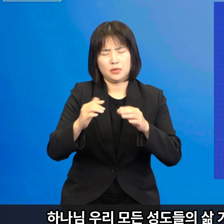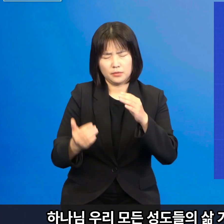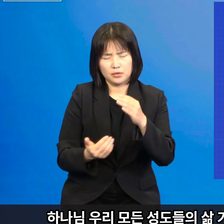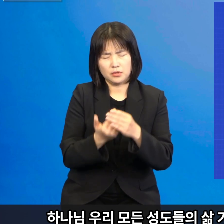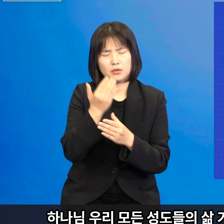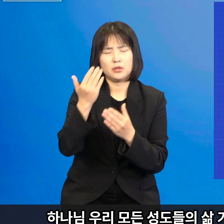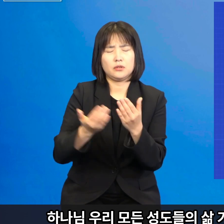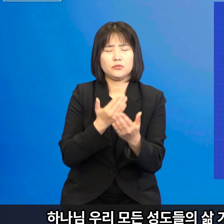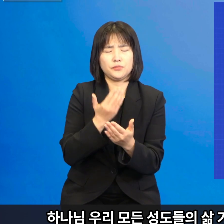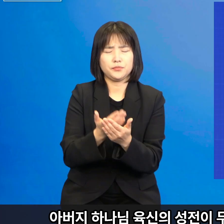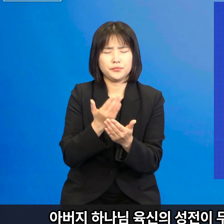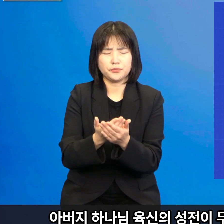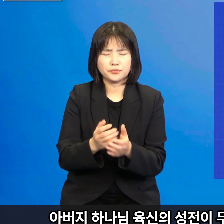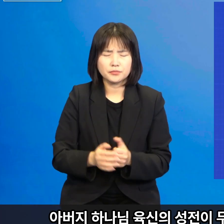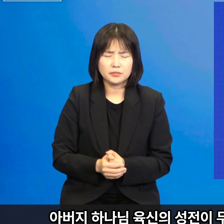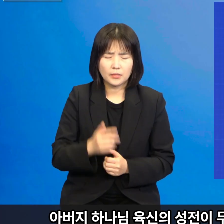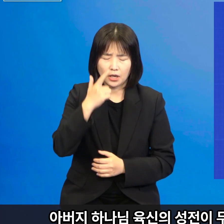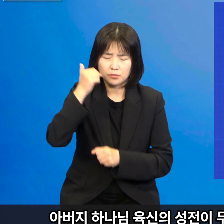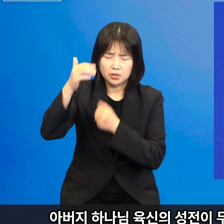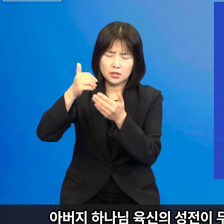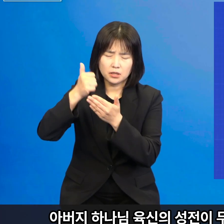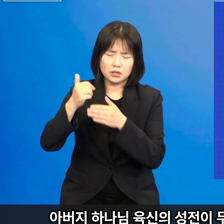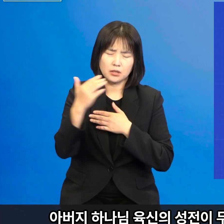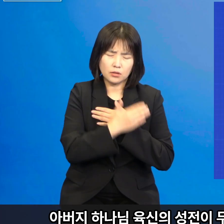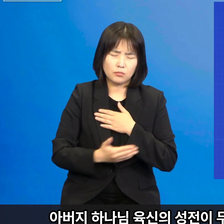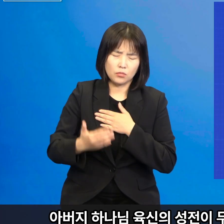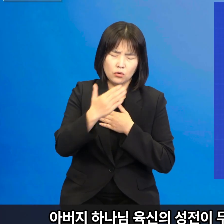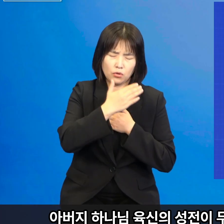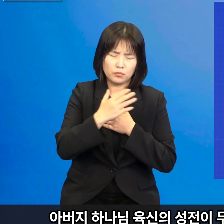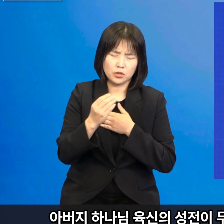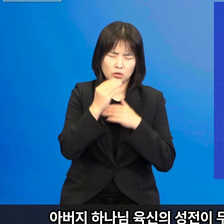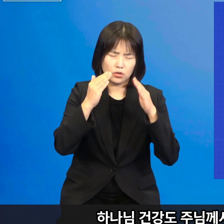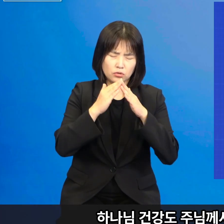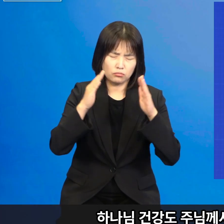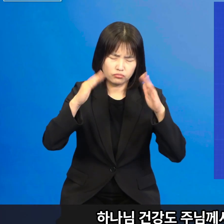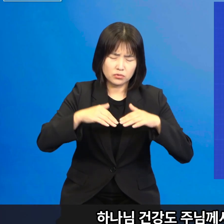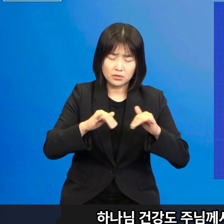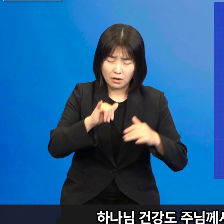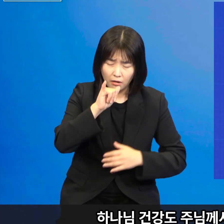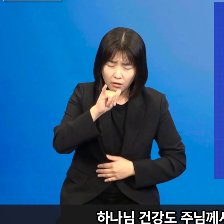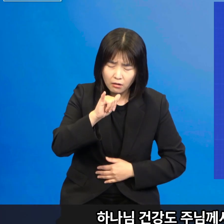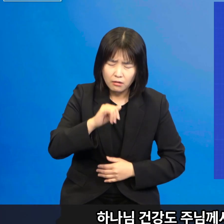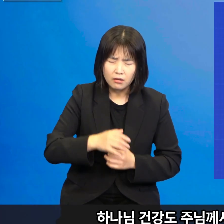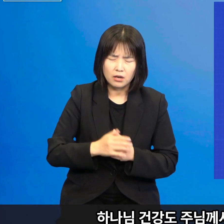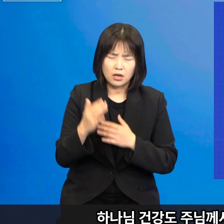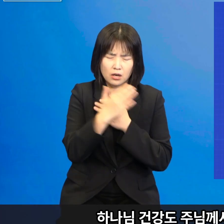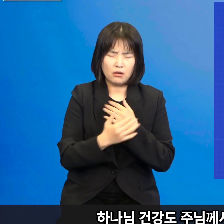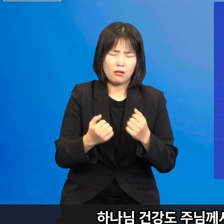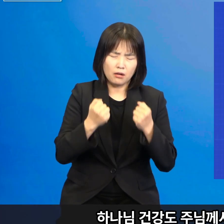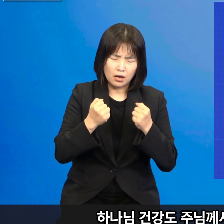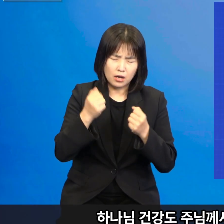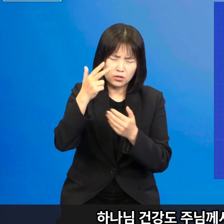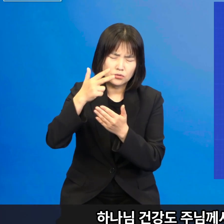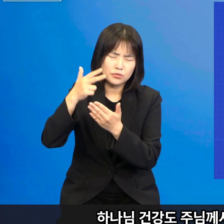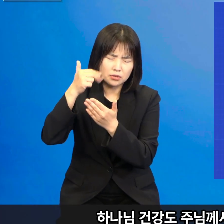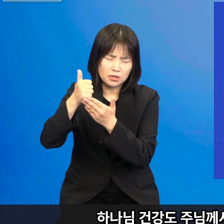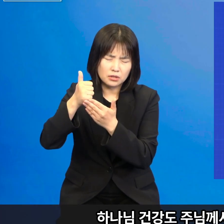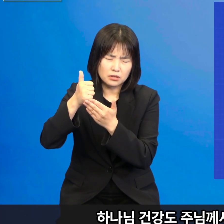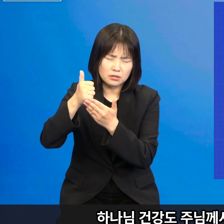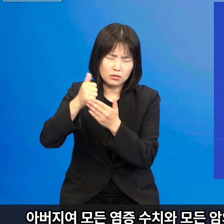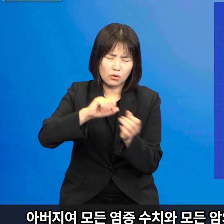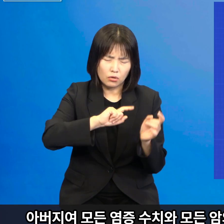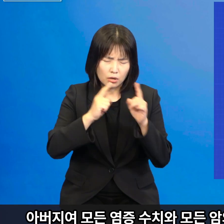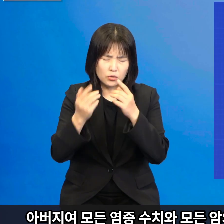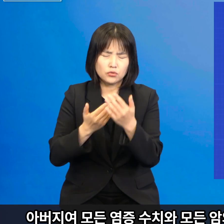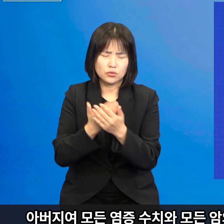하여 주시옵소서. 아버지 하나님, 육신의 성전이 무너져가고 있는 자가 있습니까? 하나님, 건강도 주님께서 아버지 일으켜